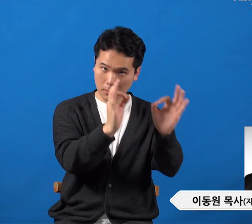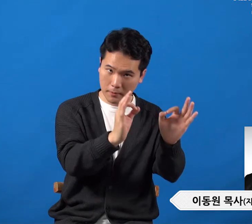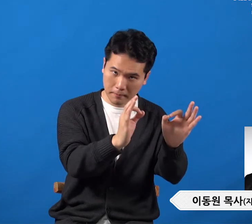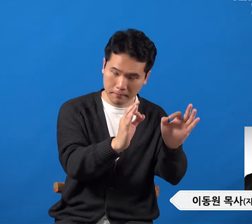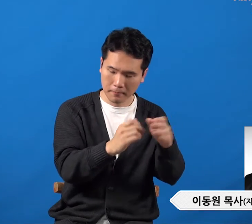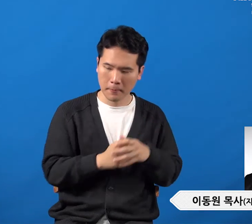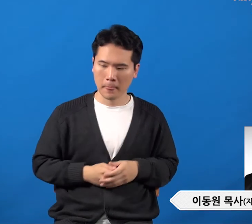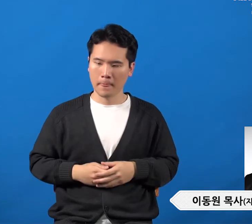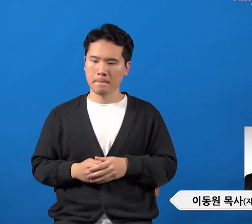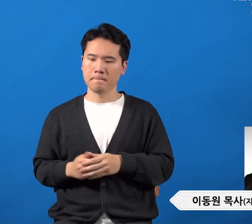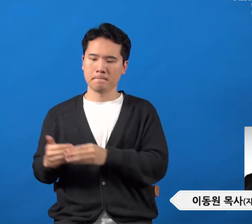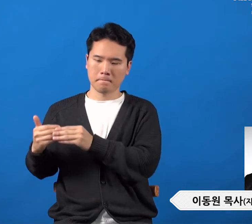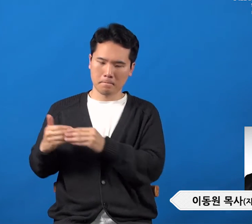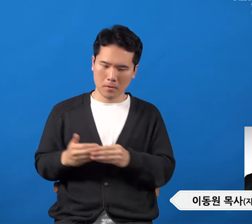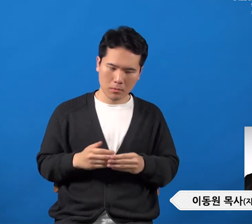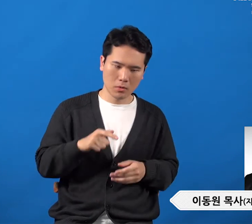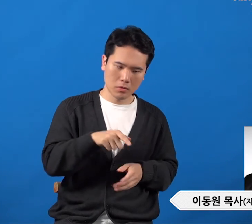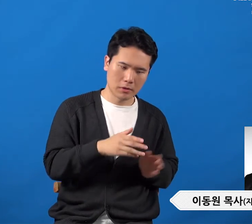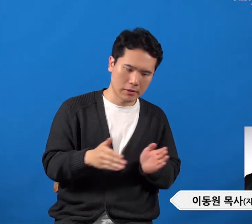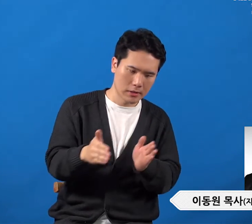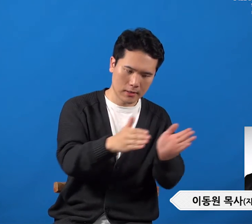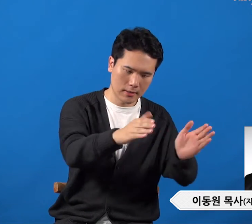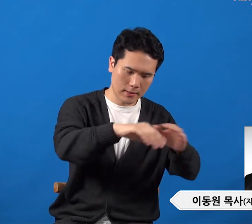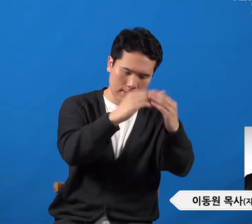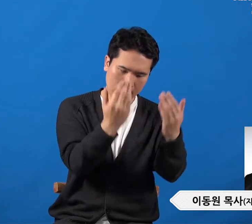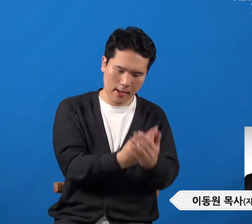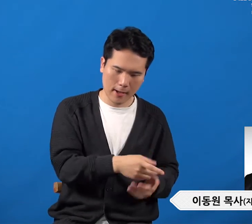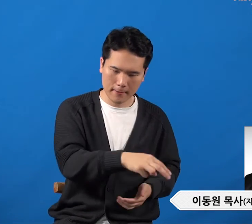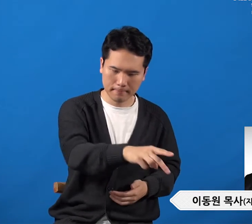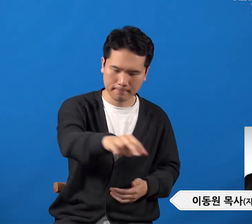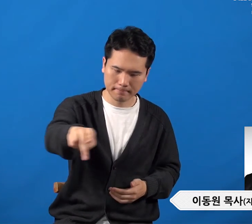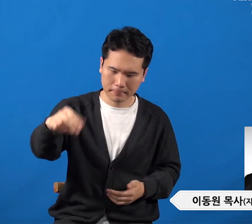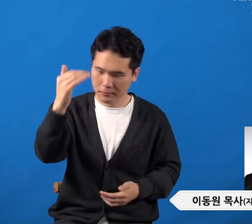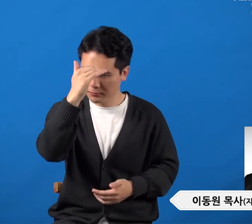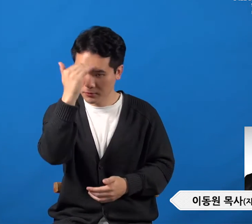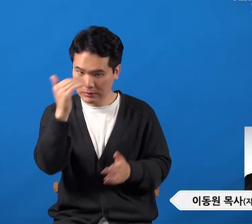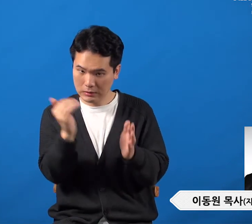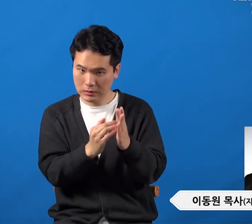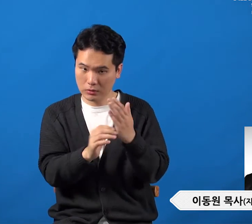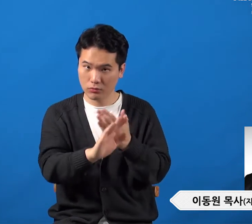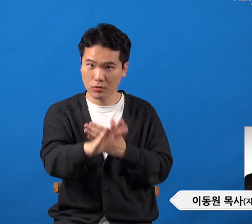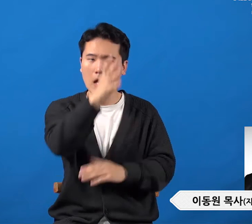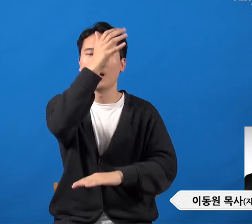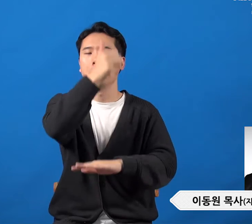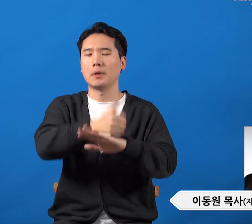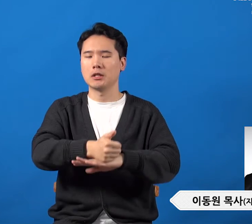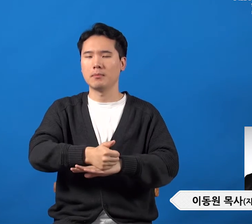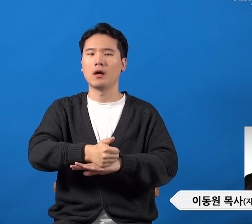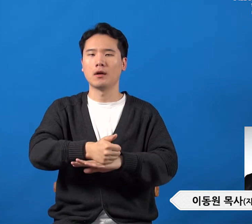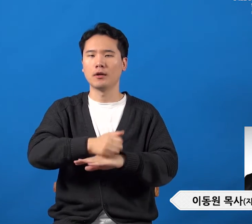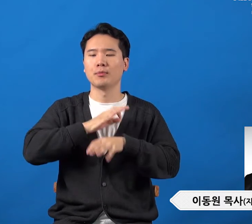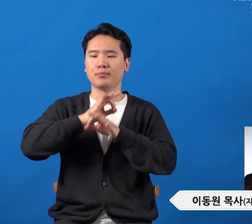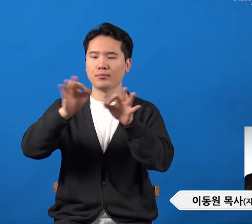이제 가이드를 받아서 순례 여정길을 다 돌고 나면 마지막에 부르는 찬송가가